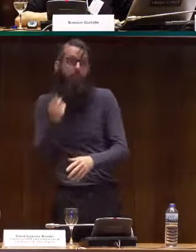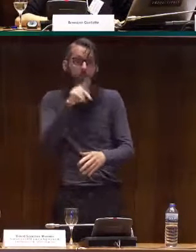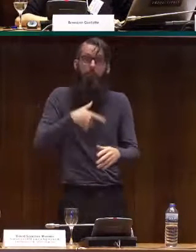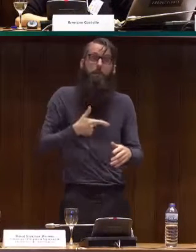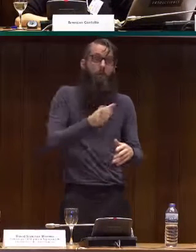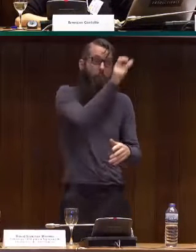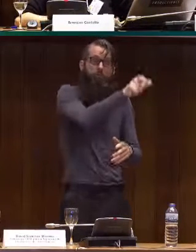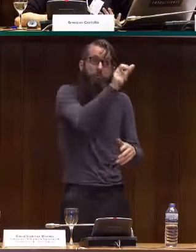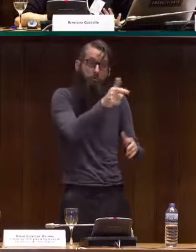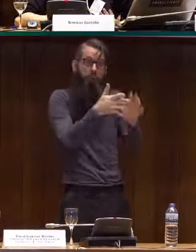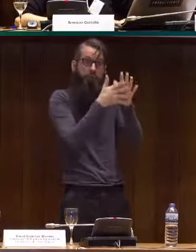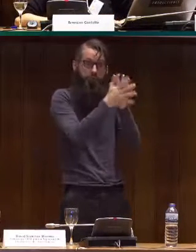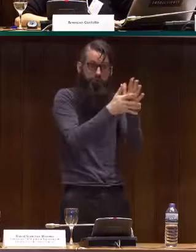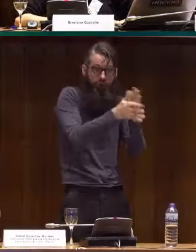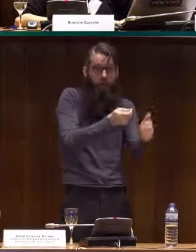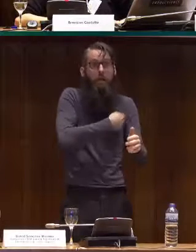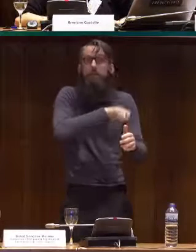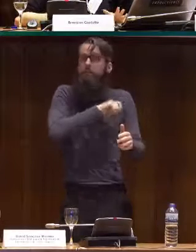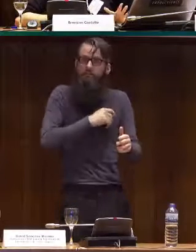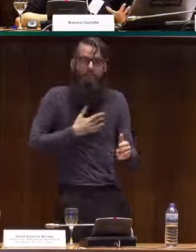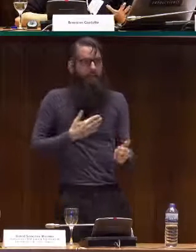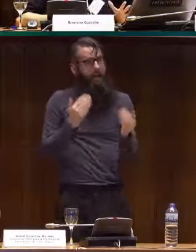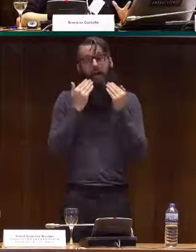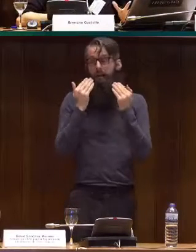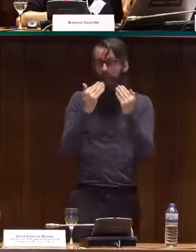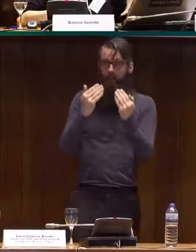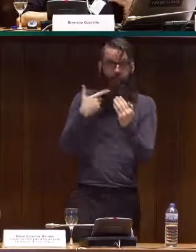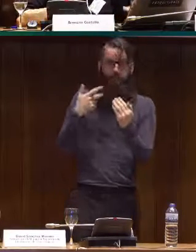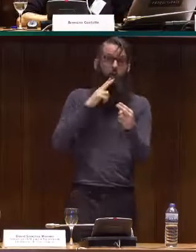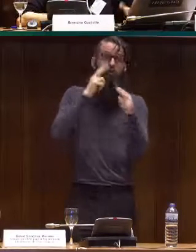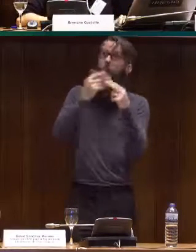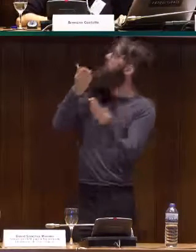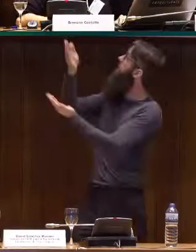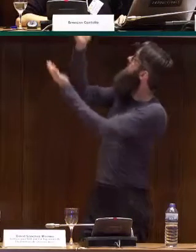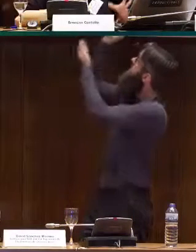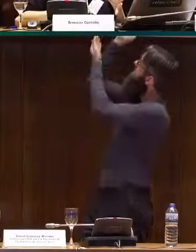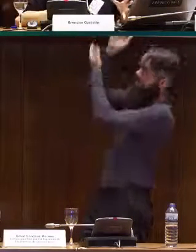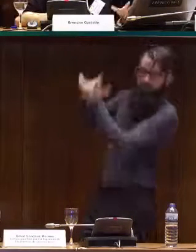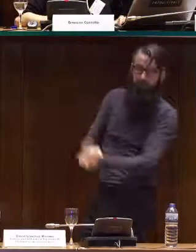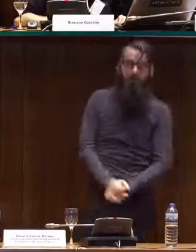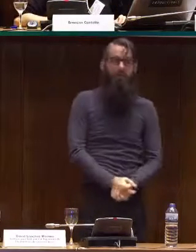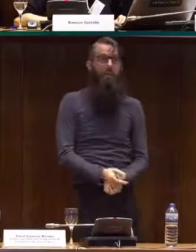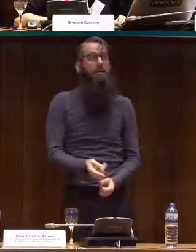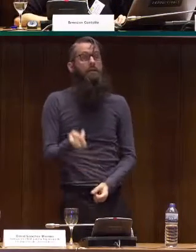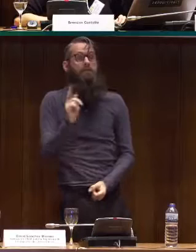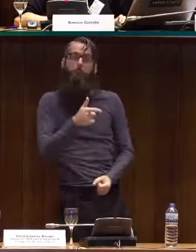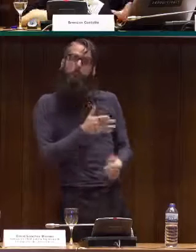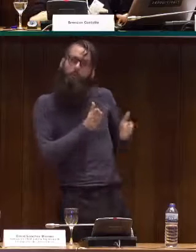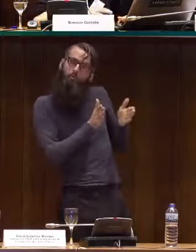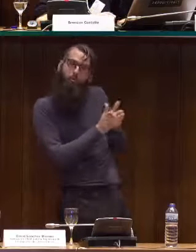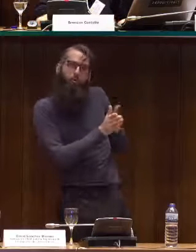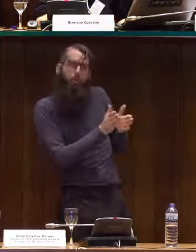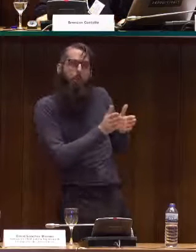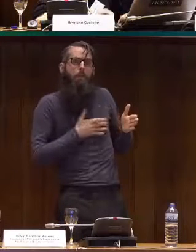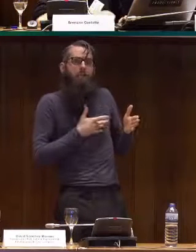Queríamos agradecer con entusiasmo a los informantes que nos han ayudado en la recogida de datos, por el lado